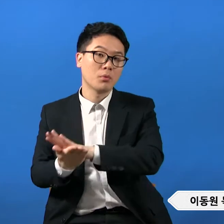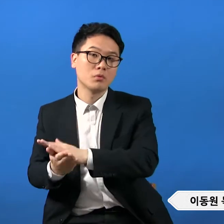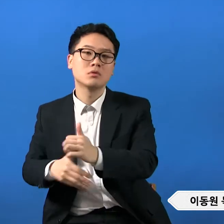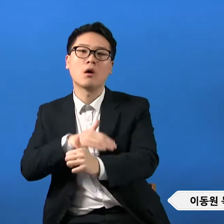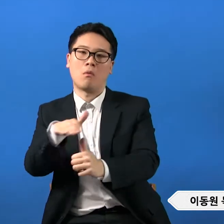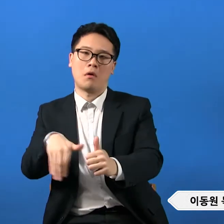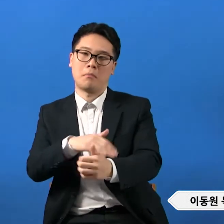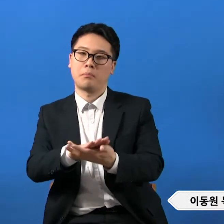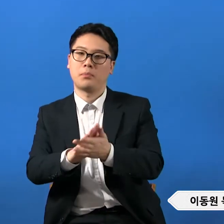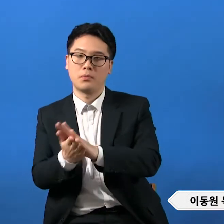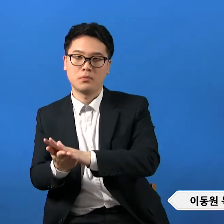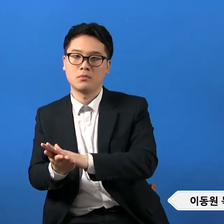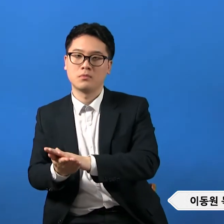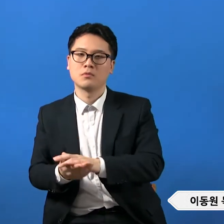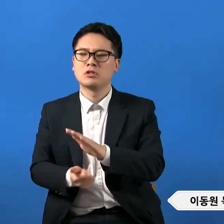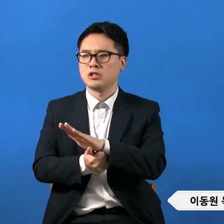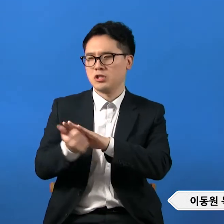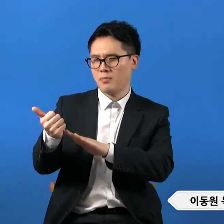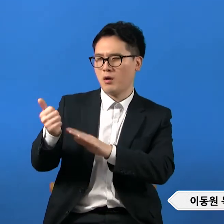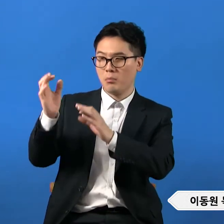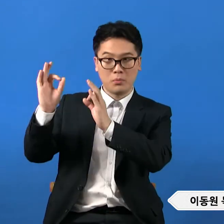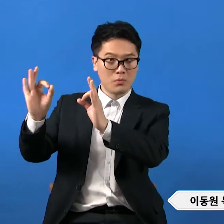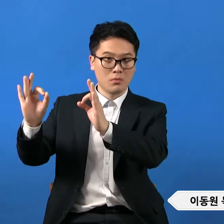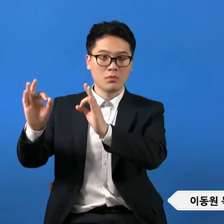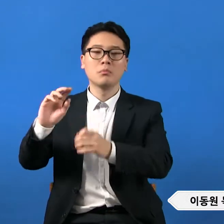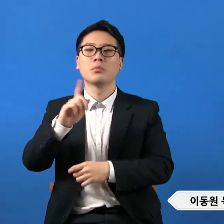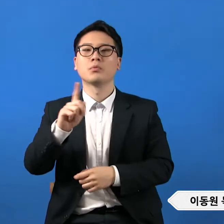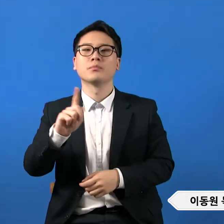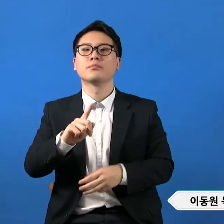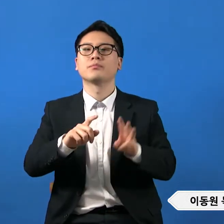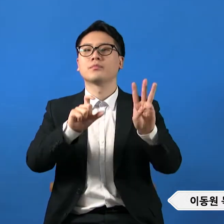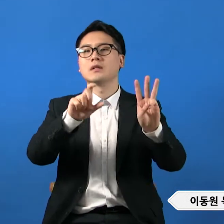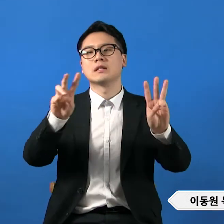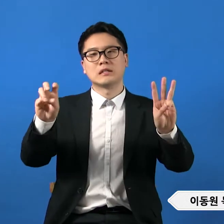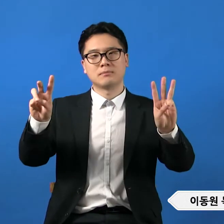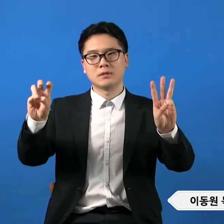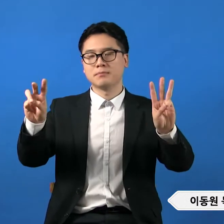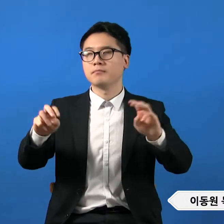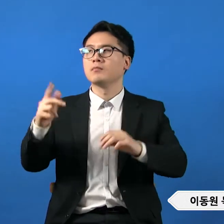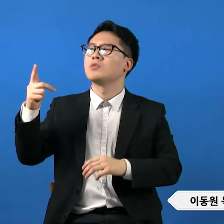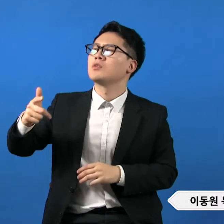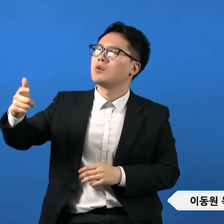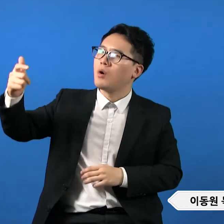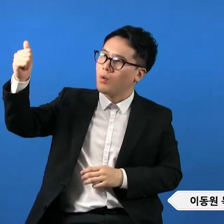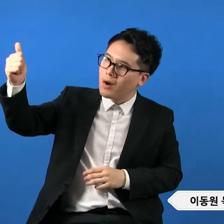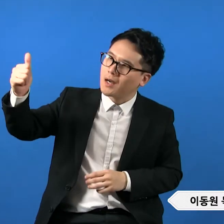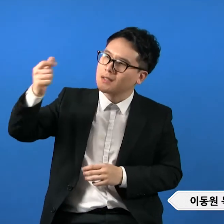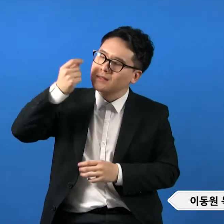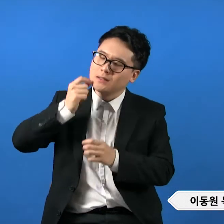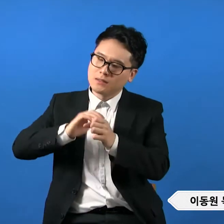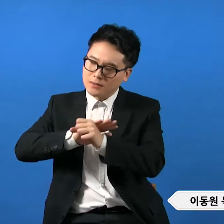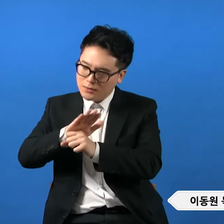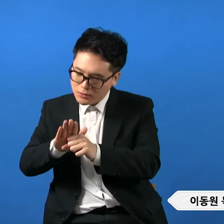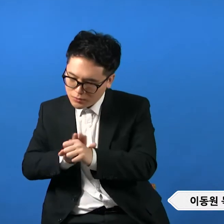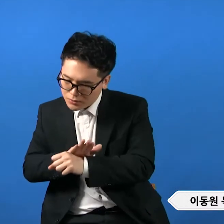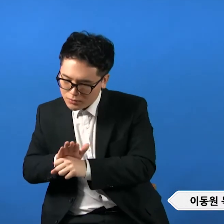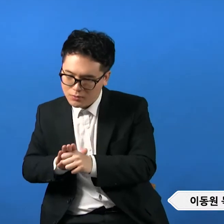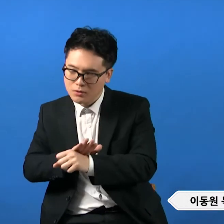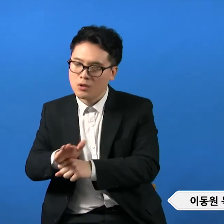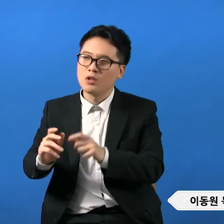시작합니다. 자, 예레미야가 3장 22절 같이 읽습니다. 시작. 여호와의 인자와